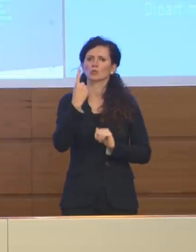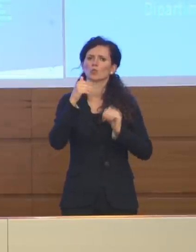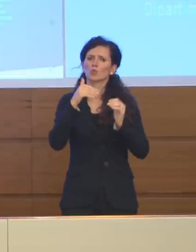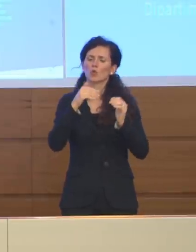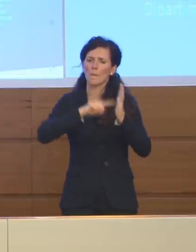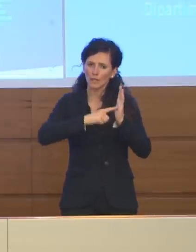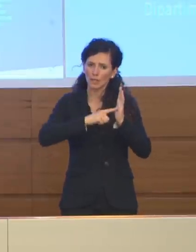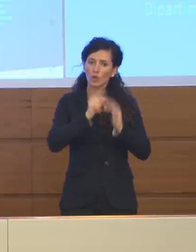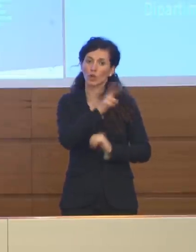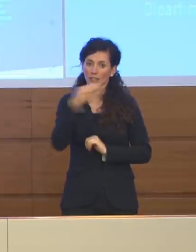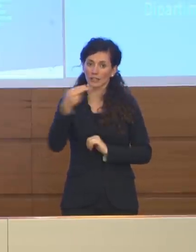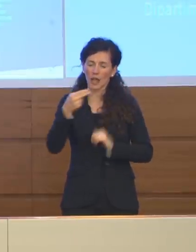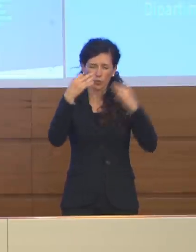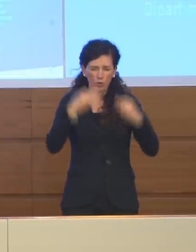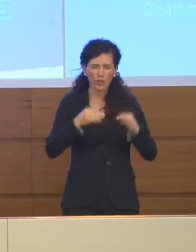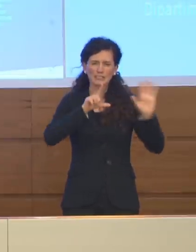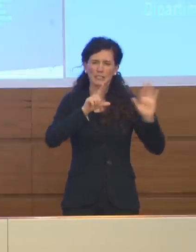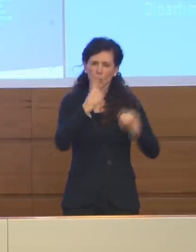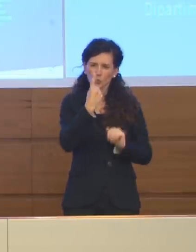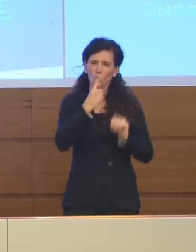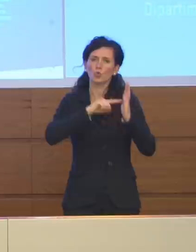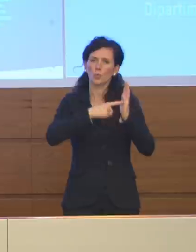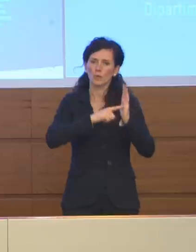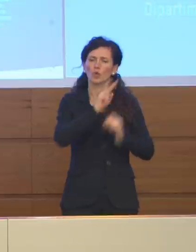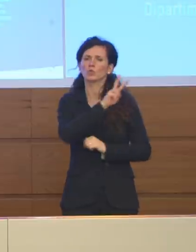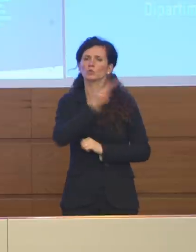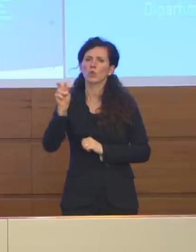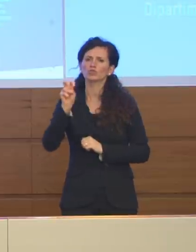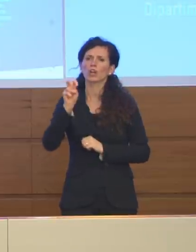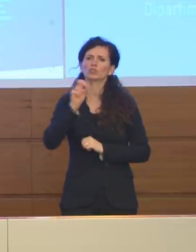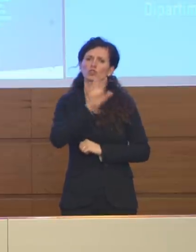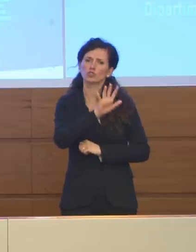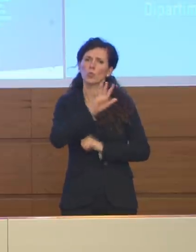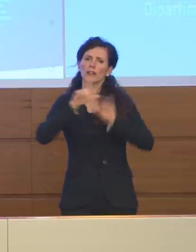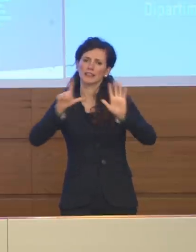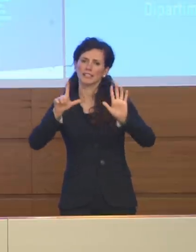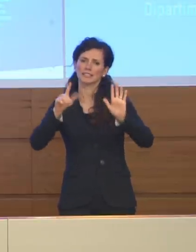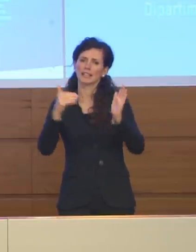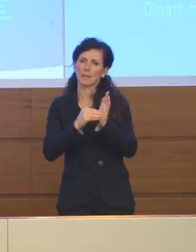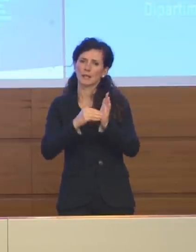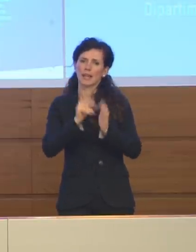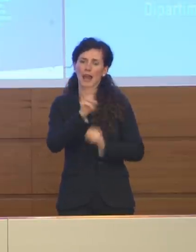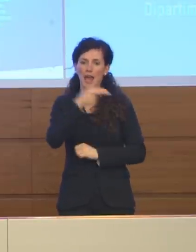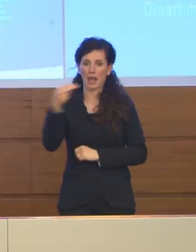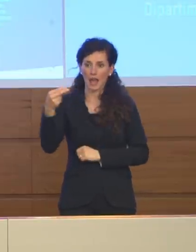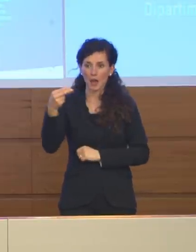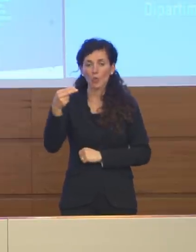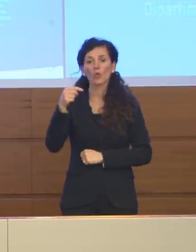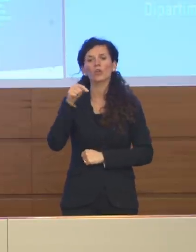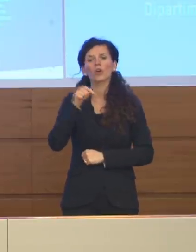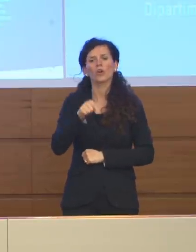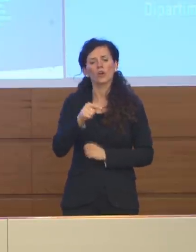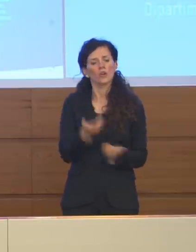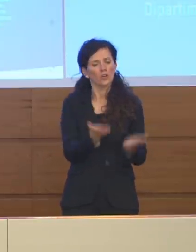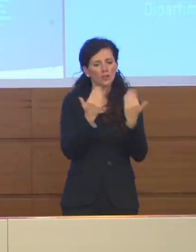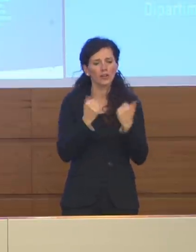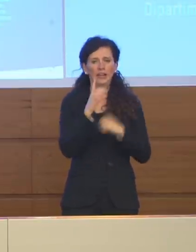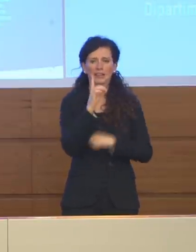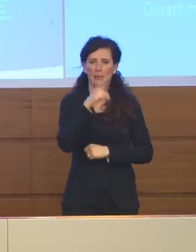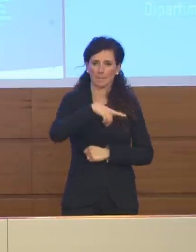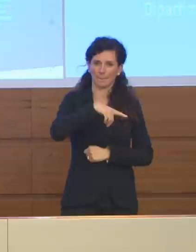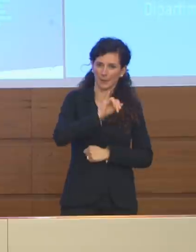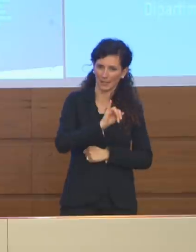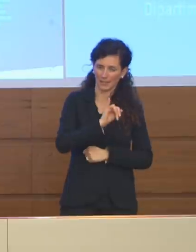di euro per l'esattezza 71 milioni 257 mila euro per l'acquisto di dispositivi di